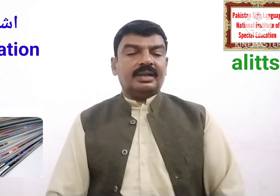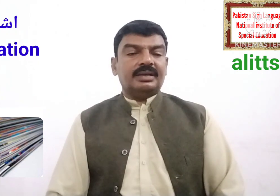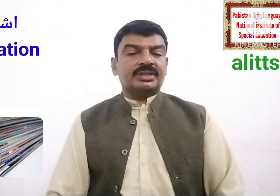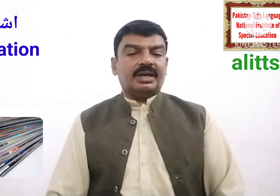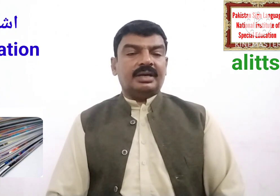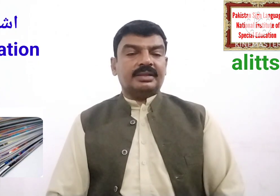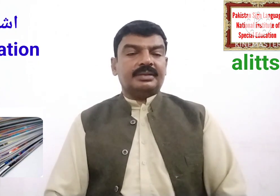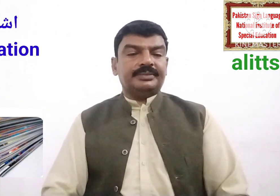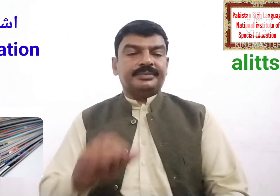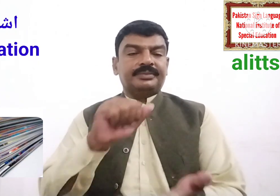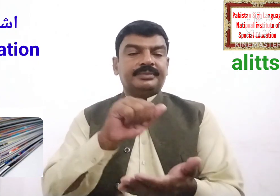ashaat,